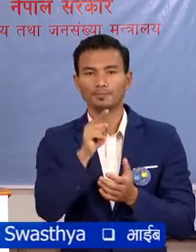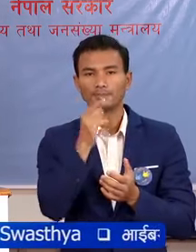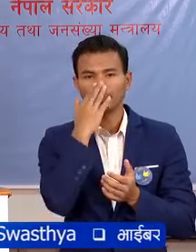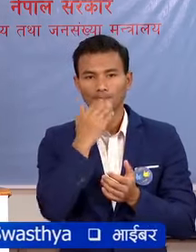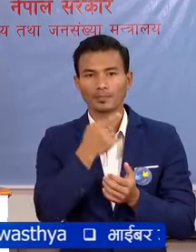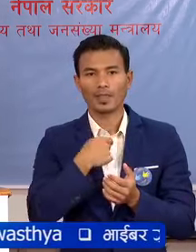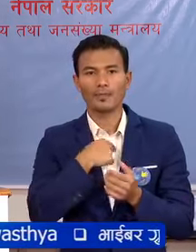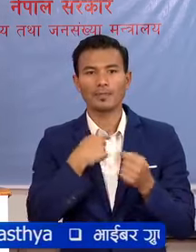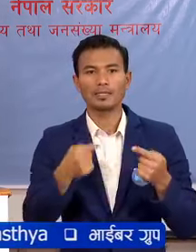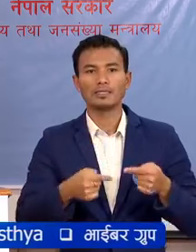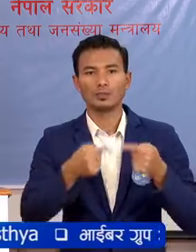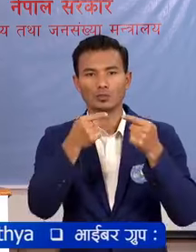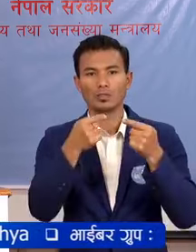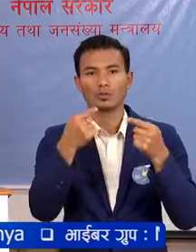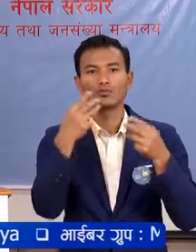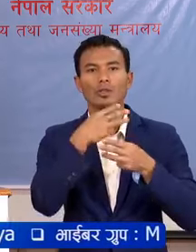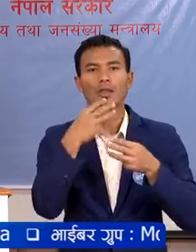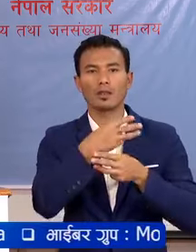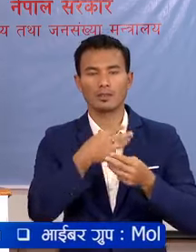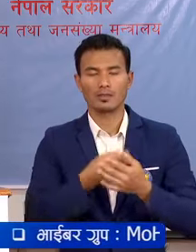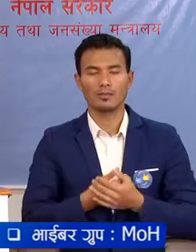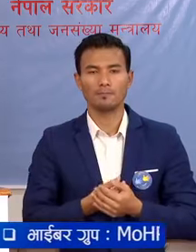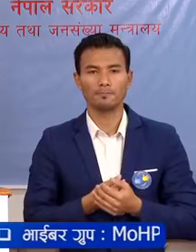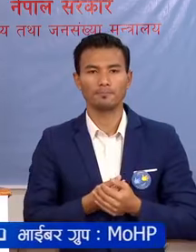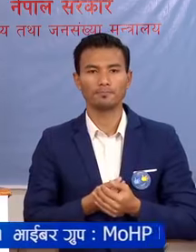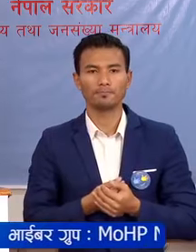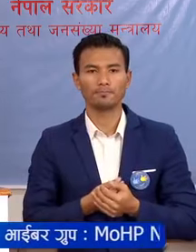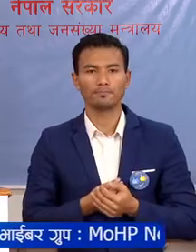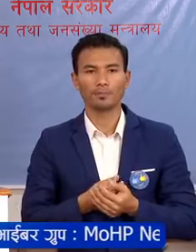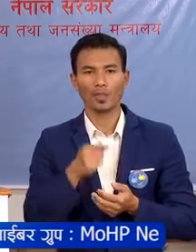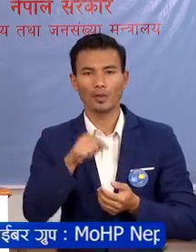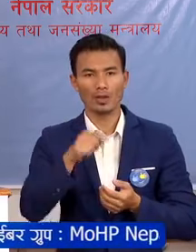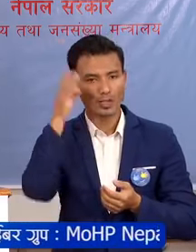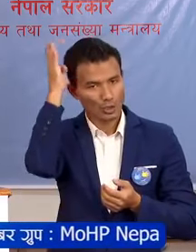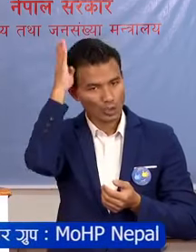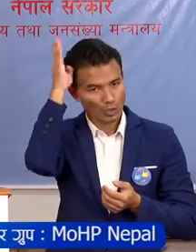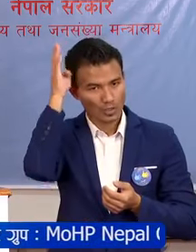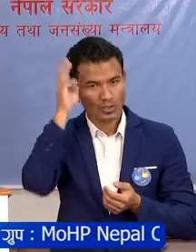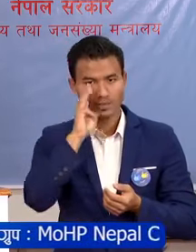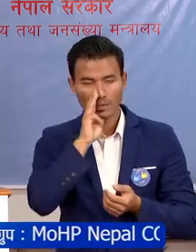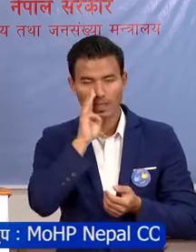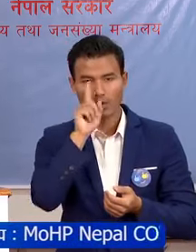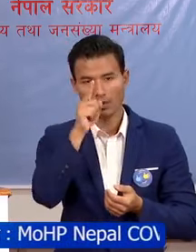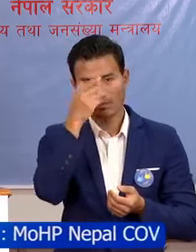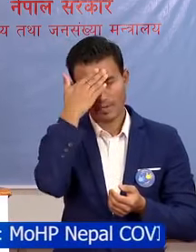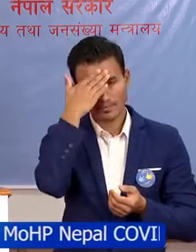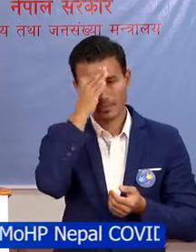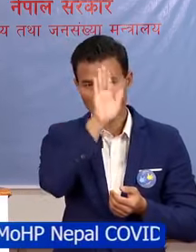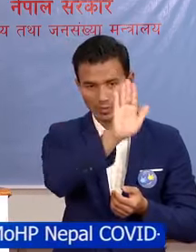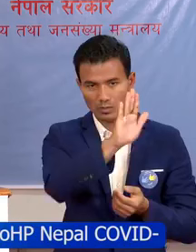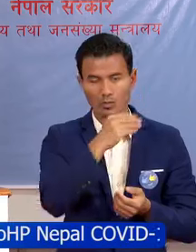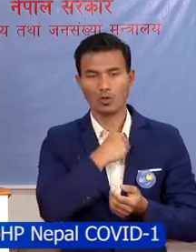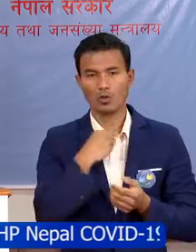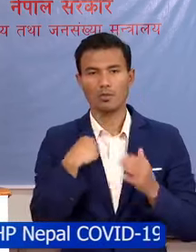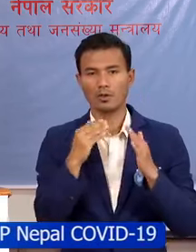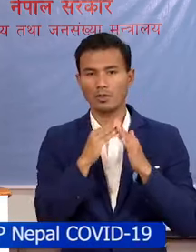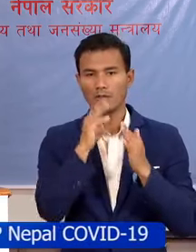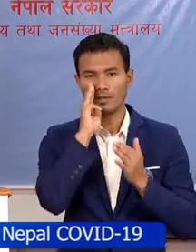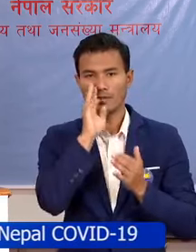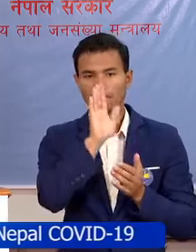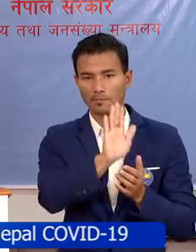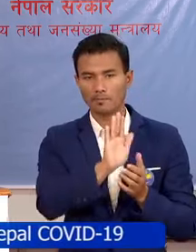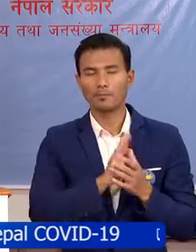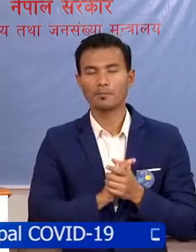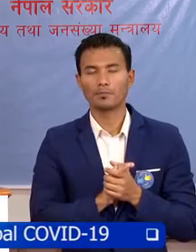अलिकेते चुनुवती कस्तो छावाने उधारणों को लागी अईले धन्गाडी में यहोडा बिरामी होंच आस्पताल में भर्नावनु में आच